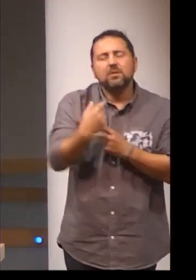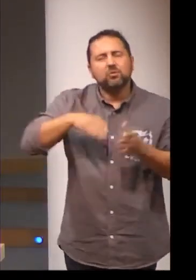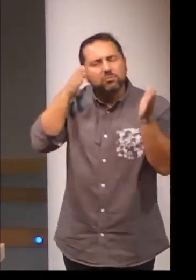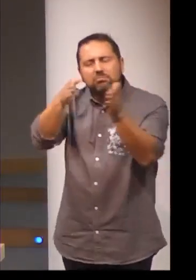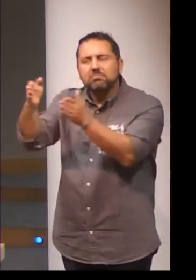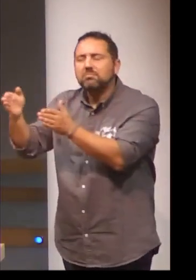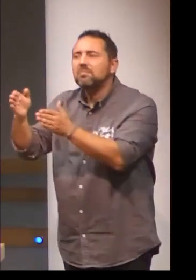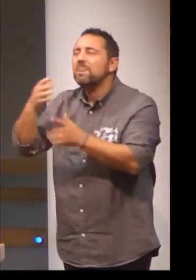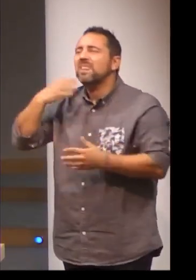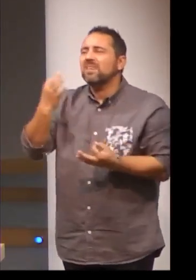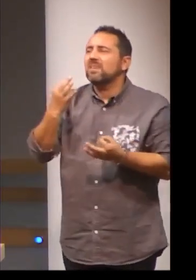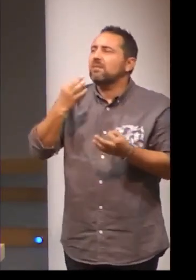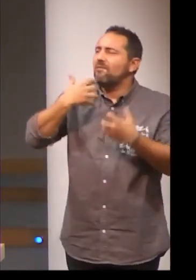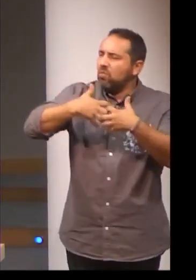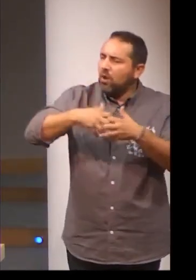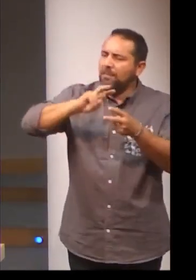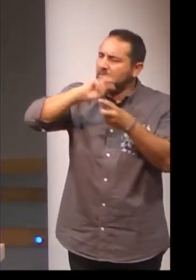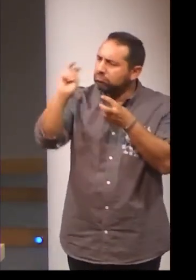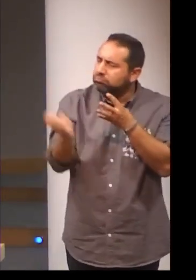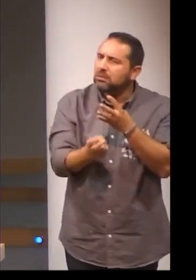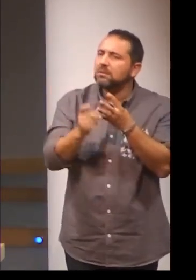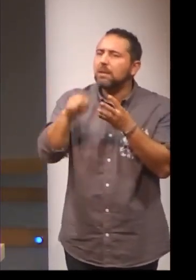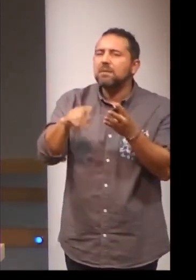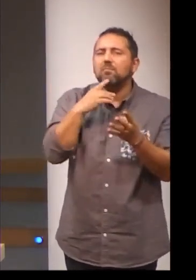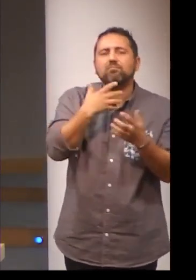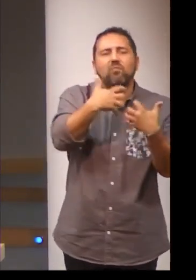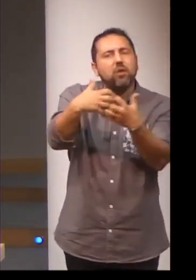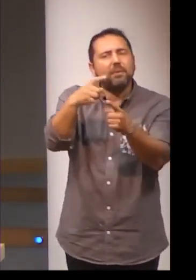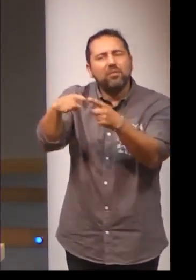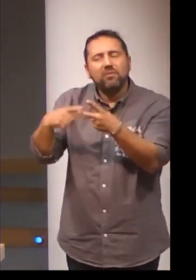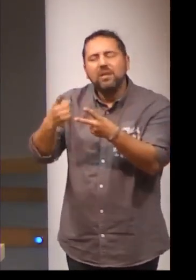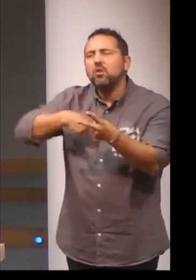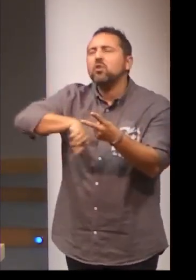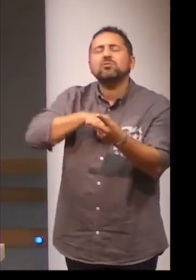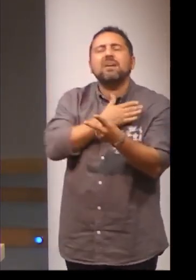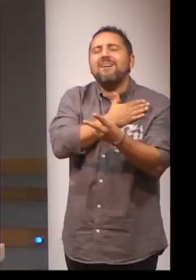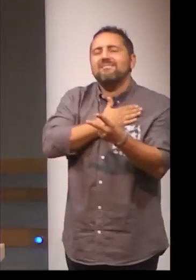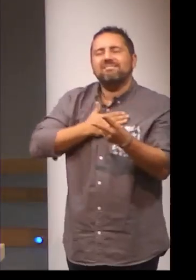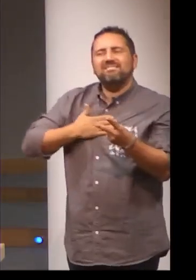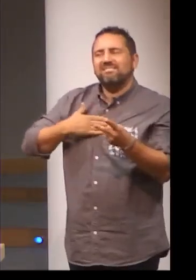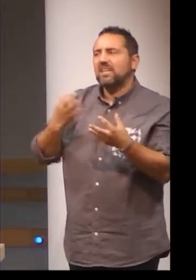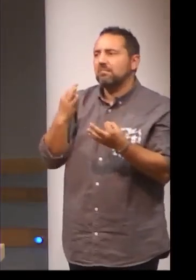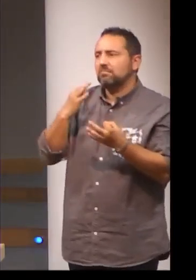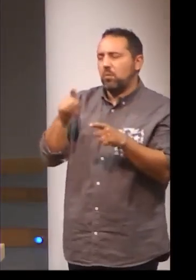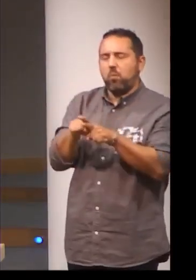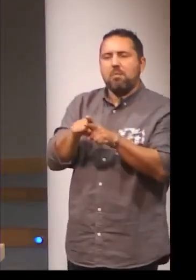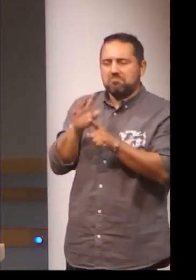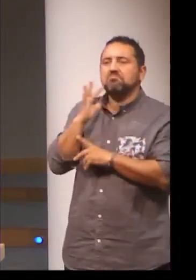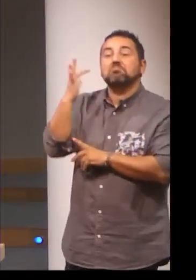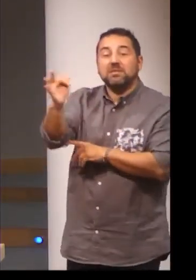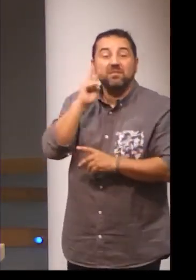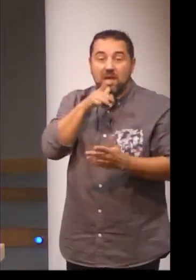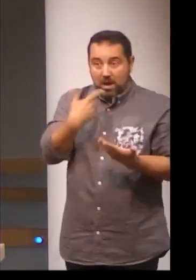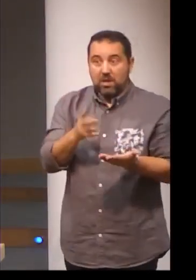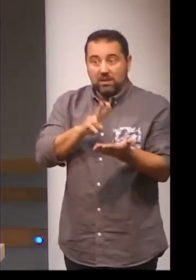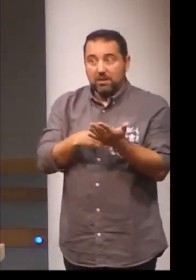los funcionamientos diferentes y la diversidad de funcionamiento, decidimos dar un paso más y, como bien se ve al intérprete que